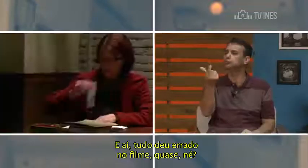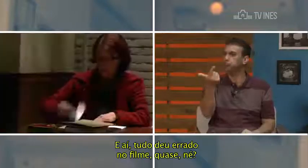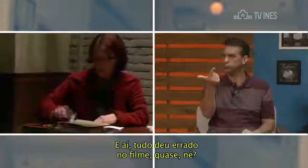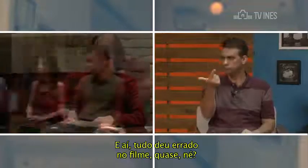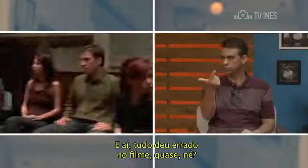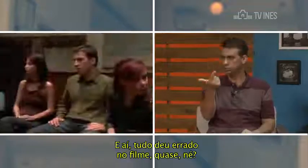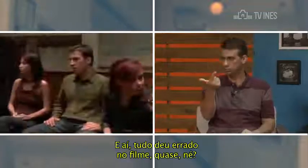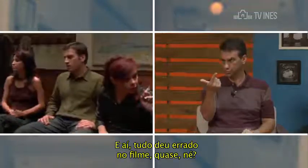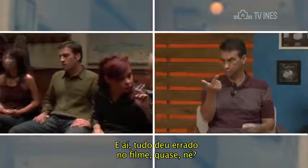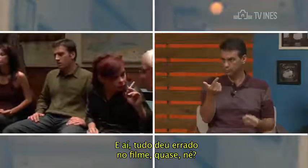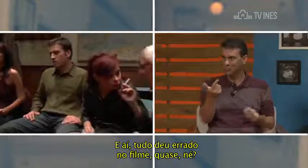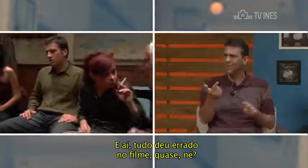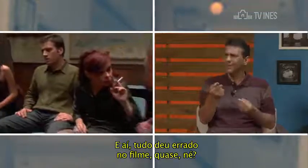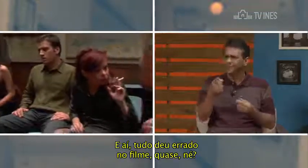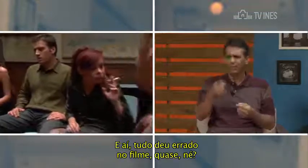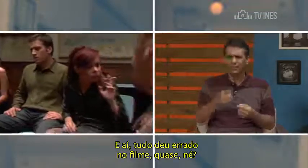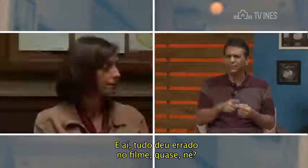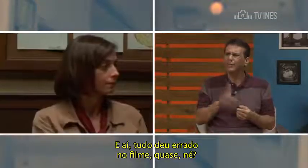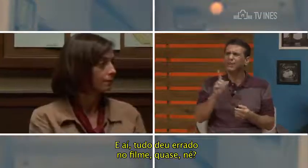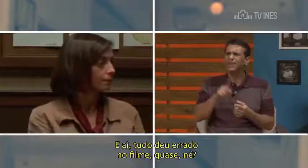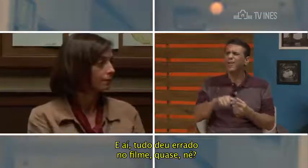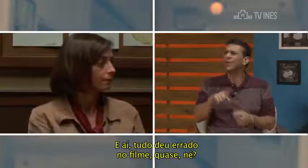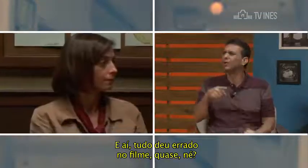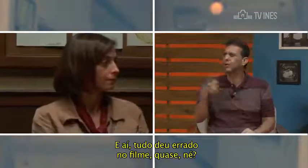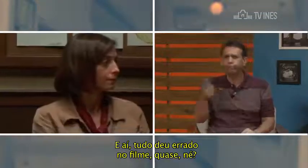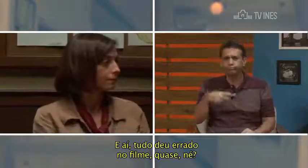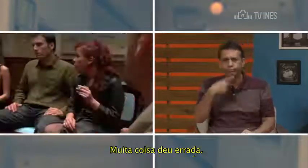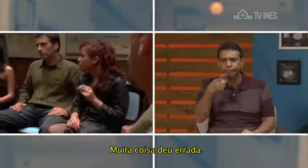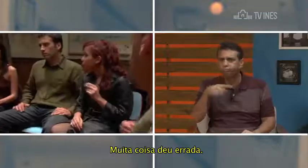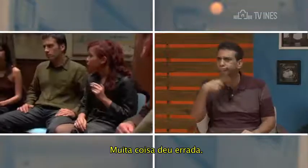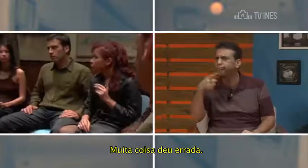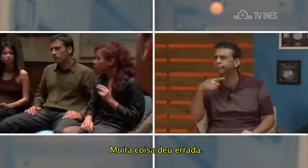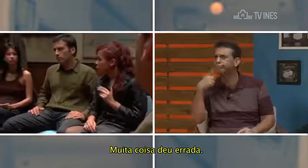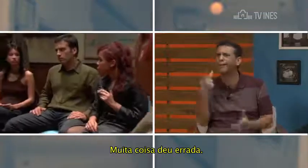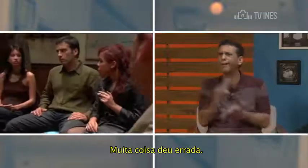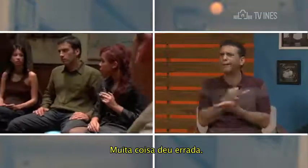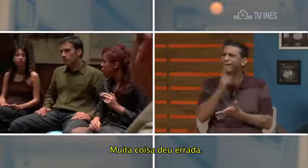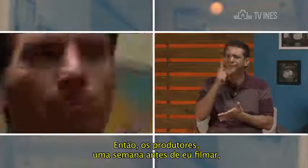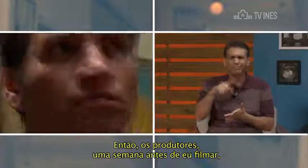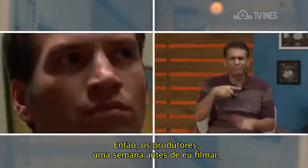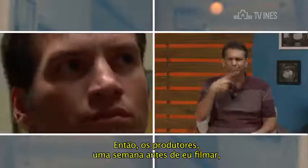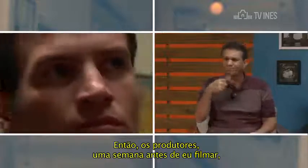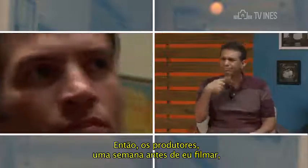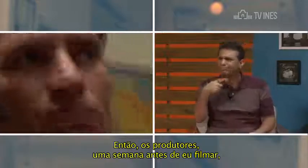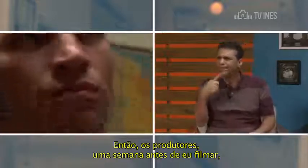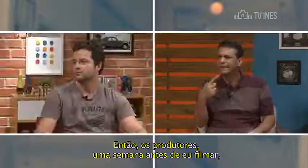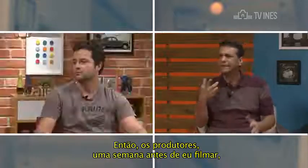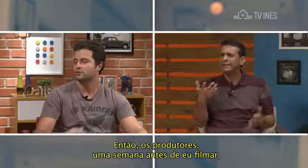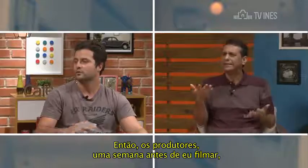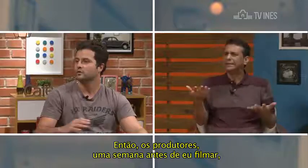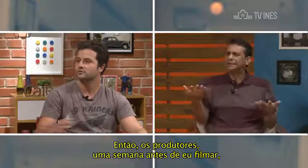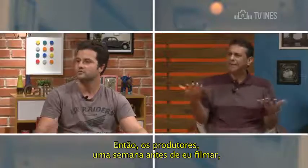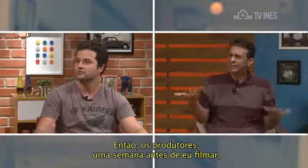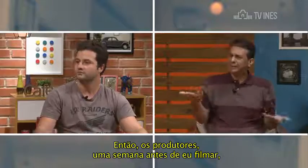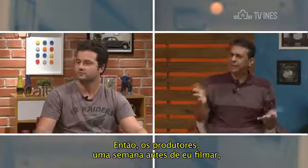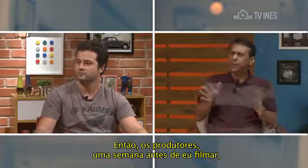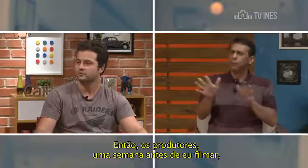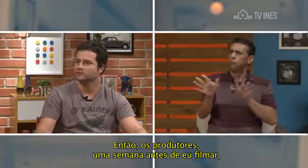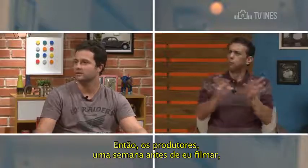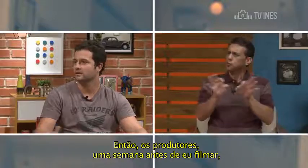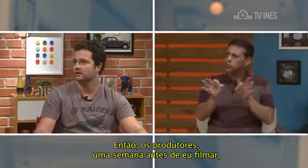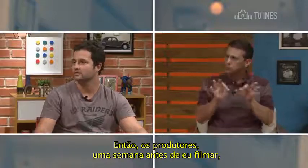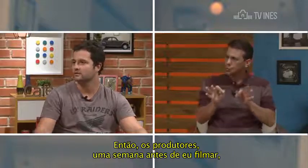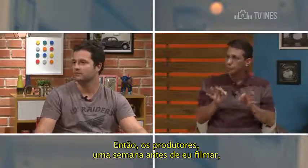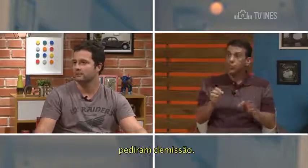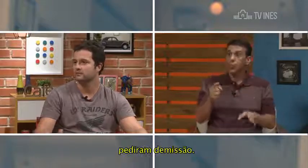E aí, tudo deu errado no filme, quase, né? Muita coisa deu errada. Então, os produtores,